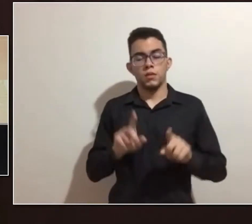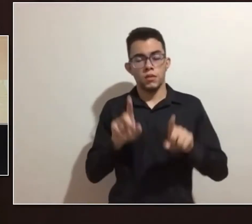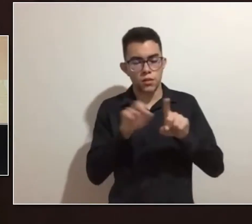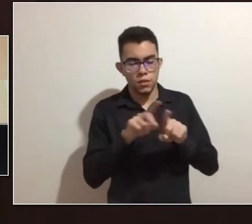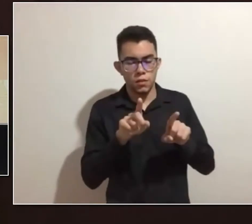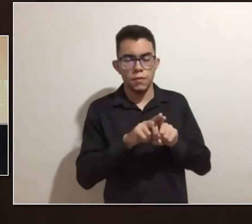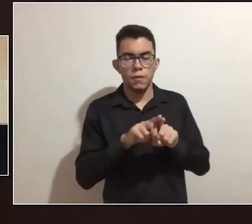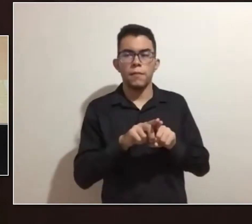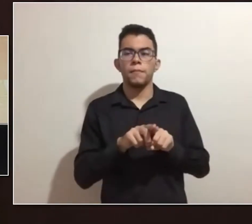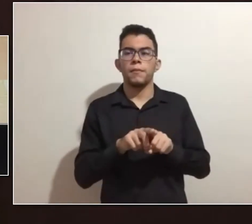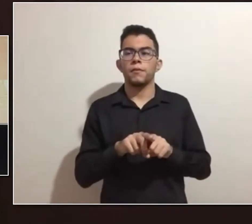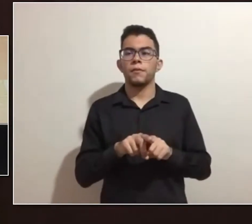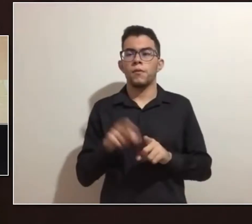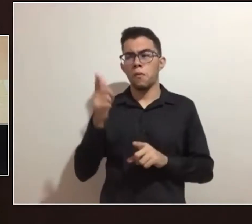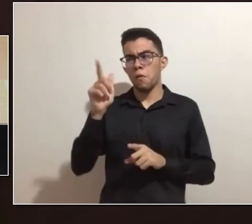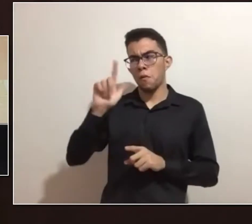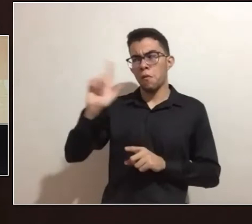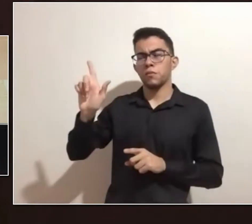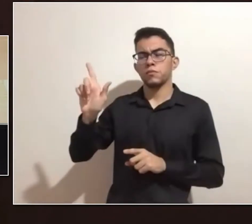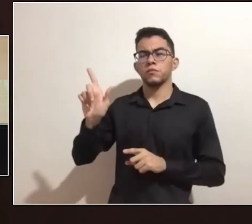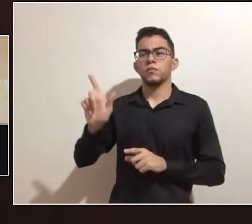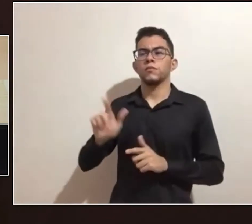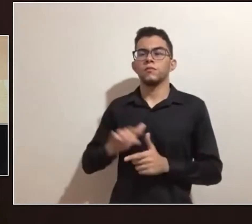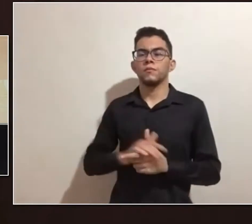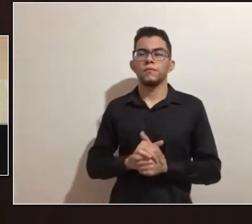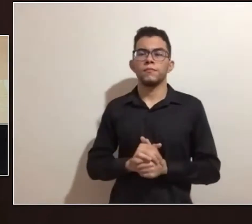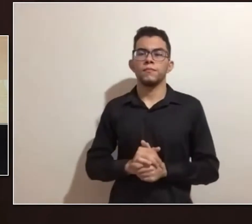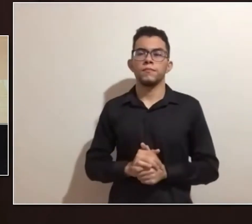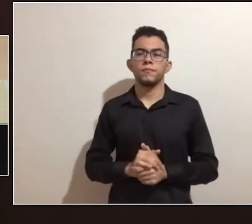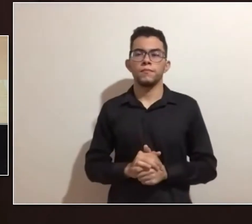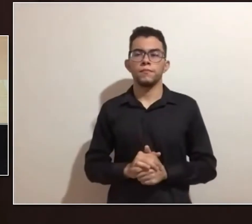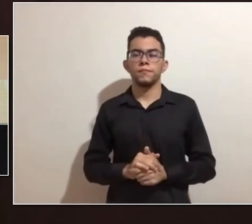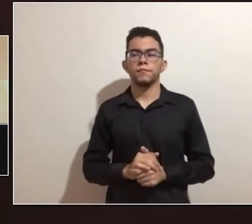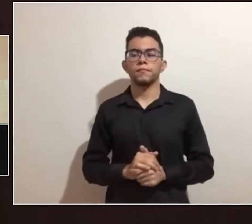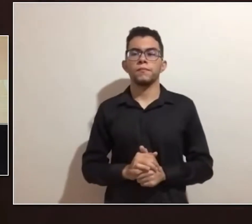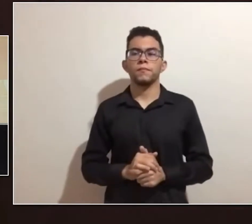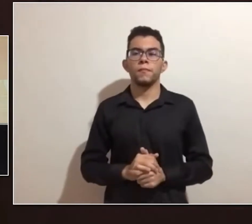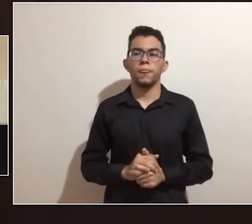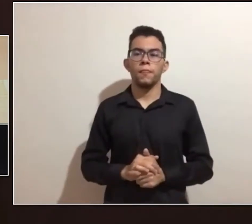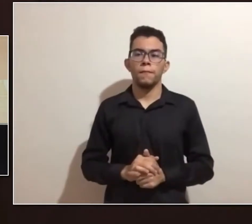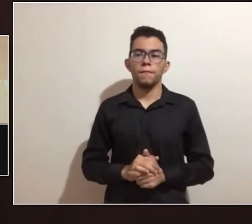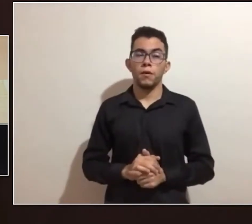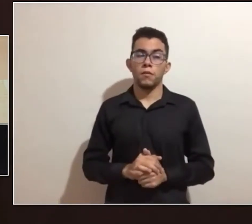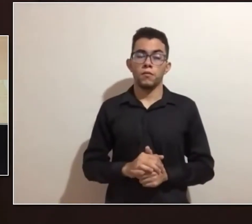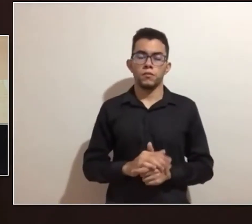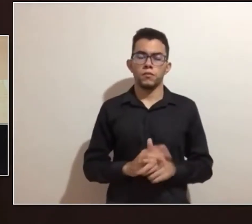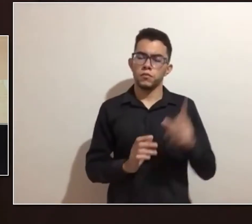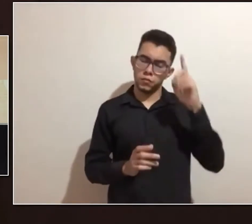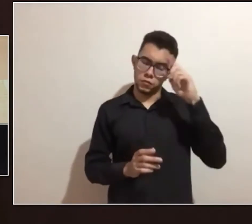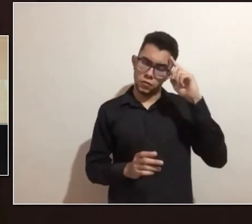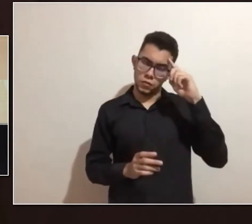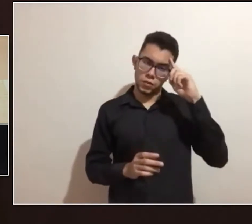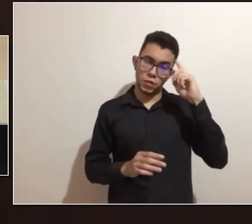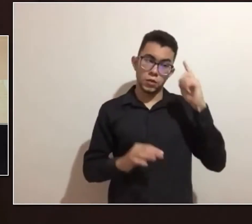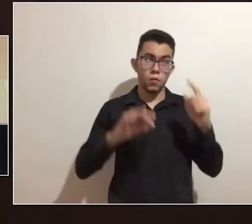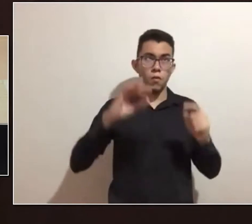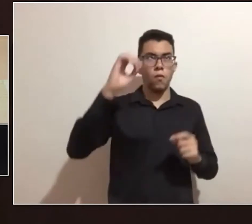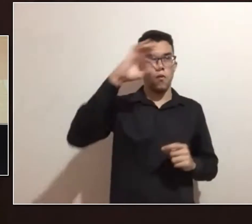prosélitos, cretenses e arábios. Então, no dia de Pentecostes, os que